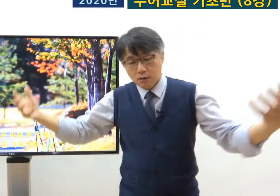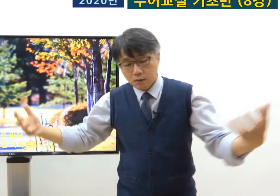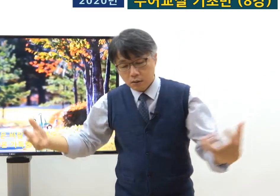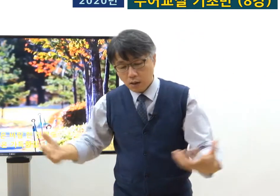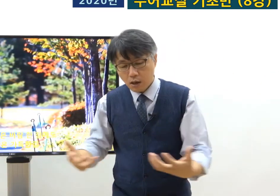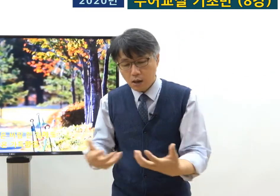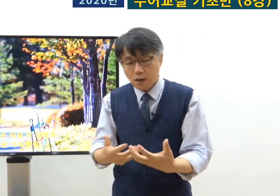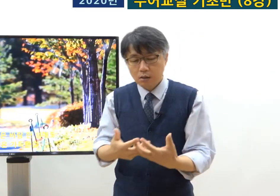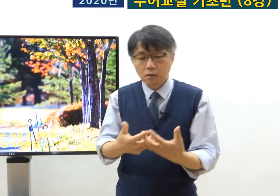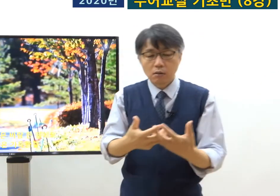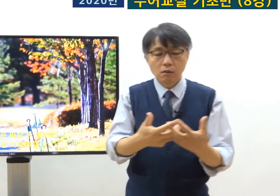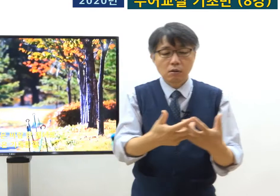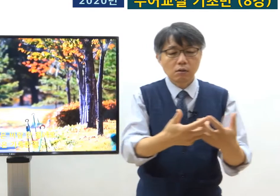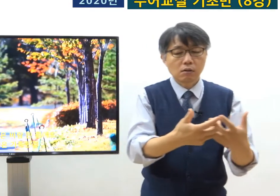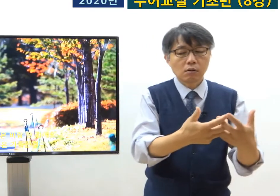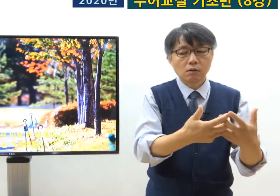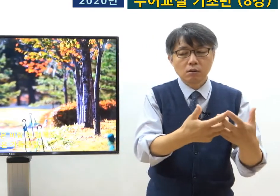가득한 곳